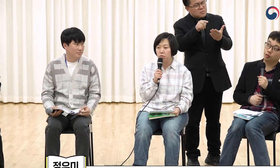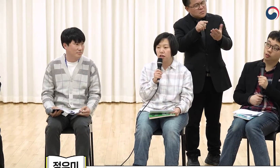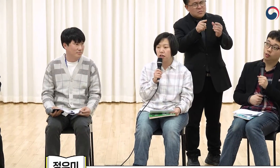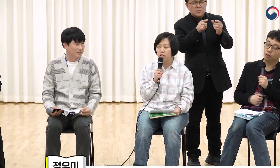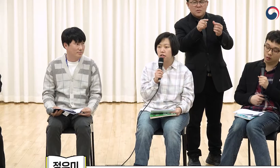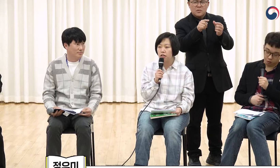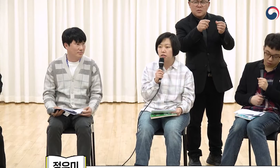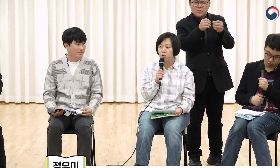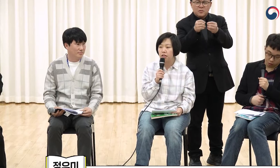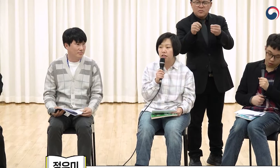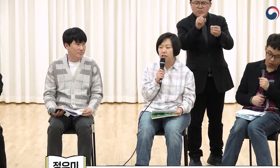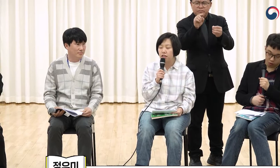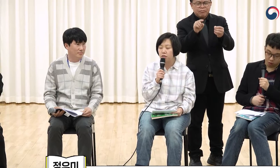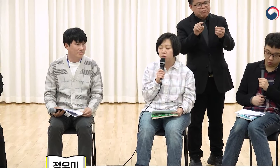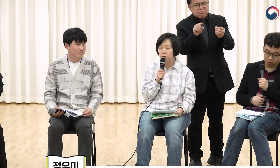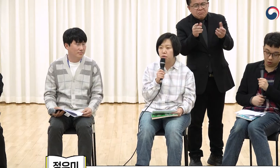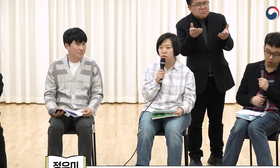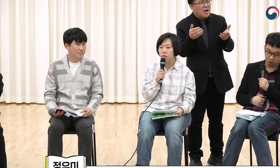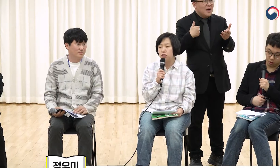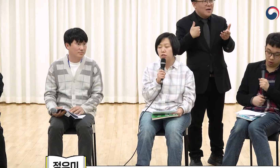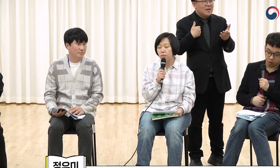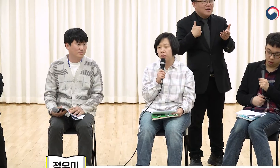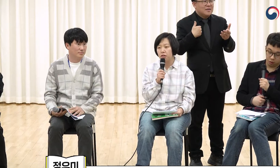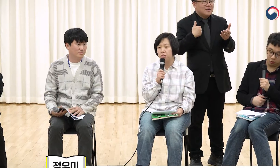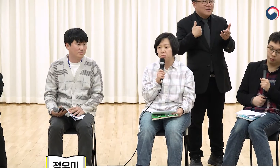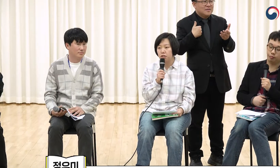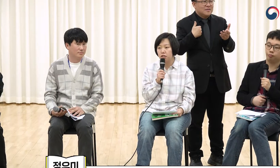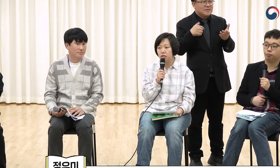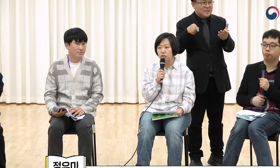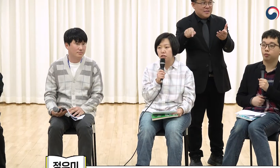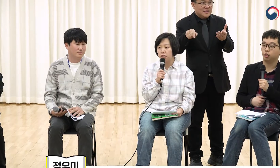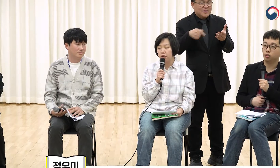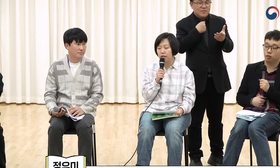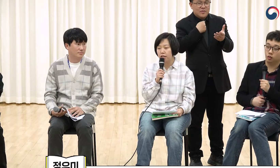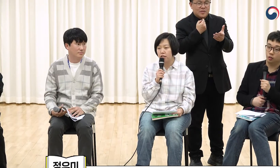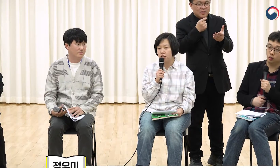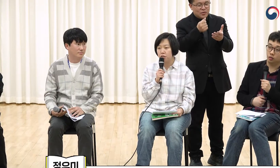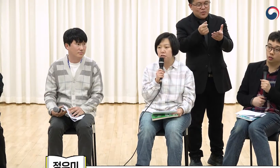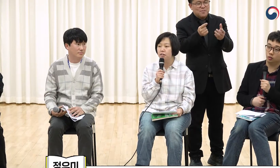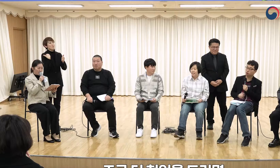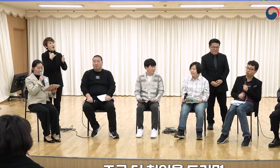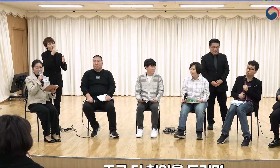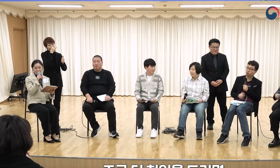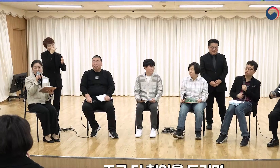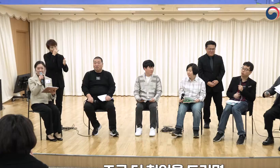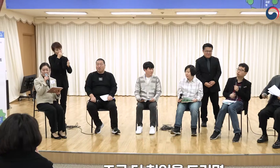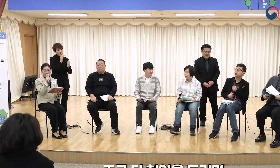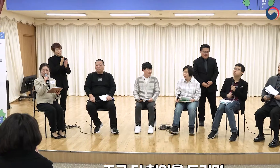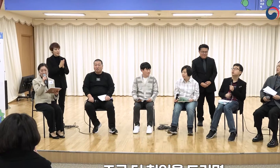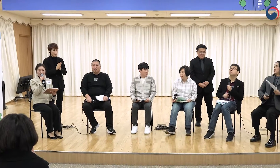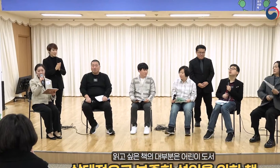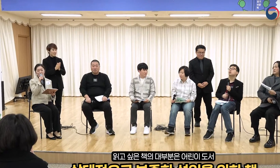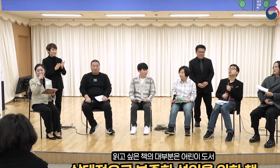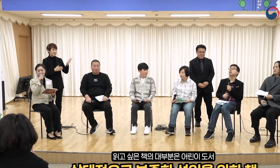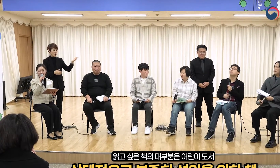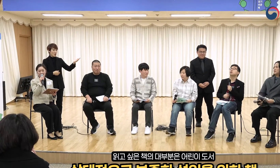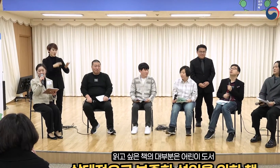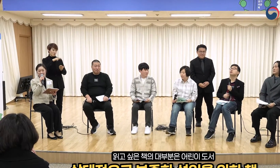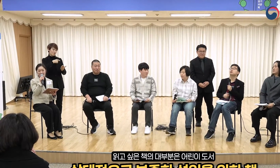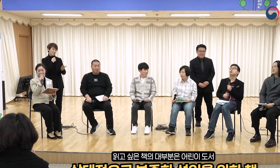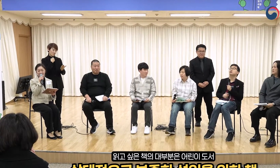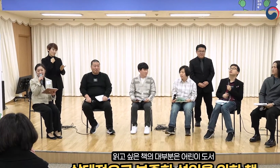너무 어렵다라는 생각을 많이 해가지고 쉽게 바뀌었으면 좋겠다는 생각을 많이 했어요. 조금 더 첨언드리면 읽고